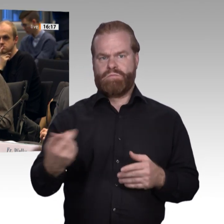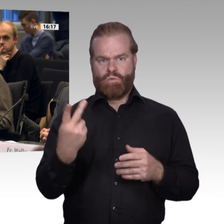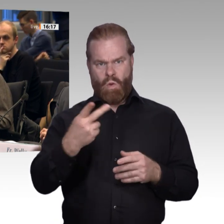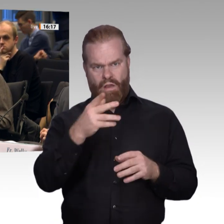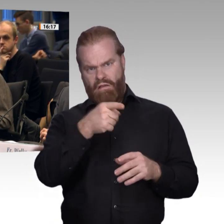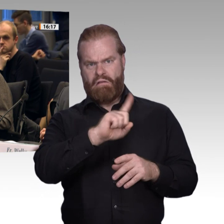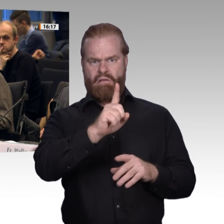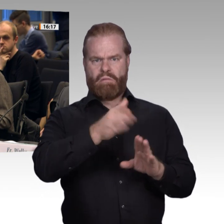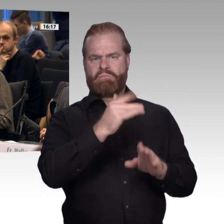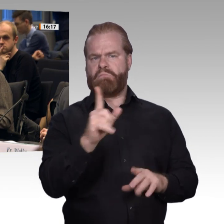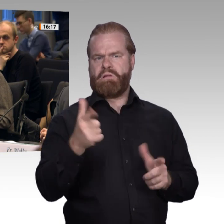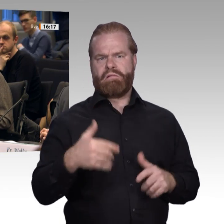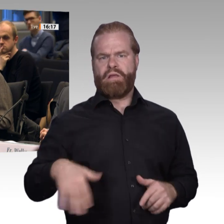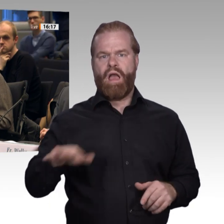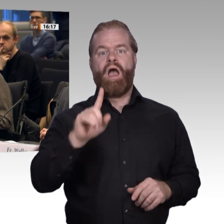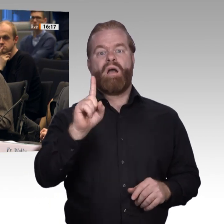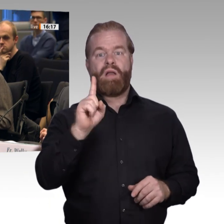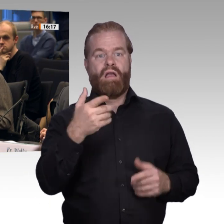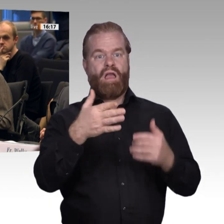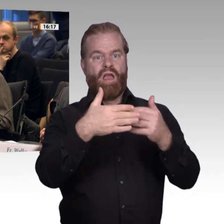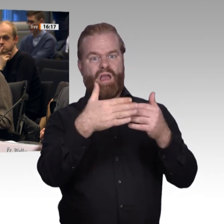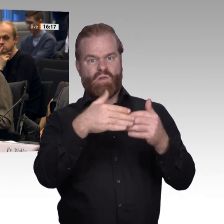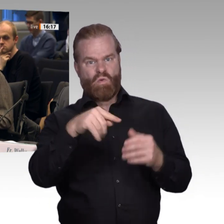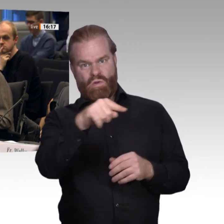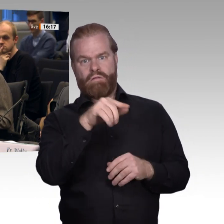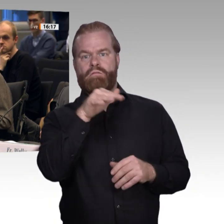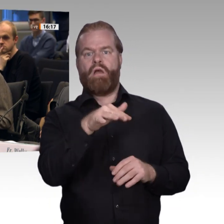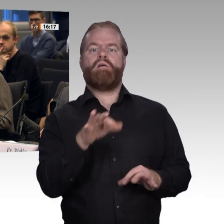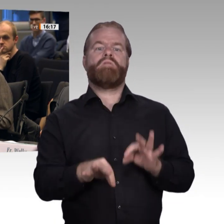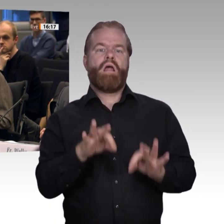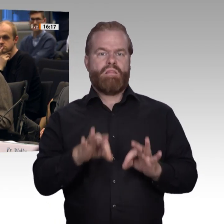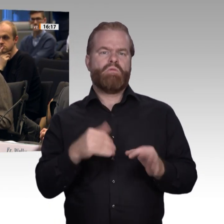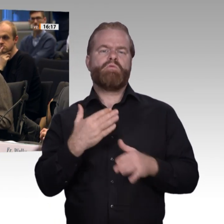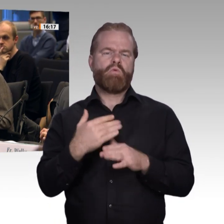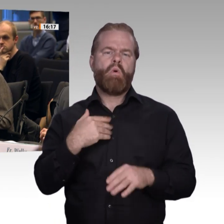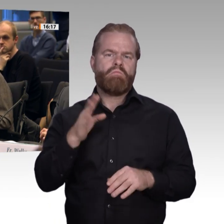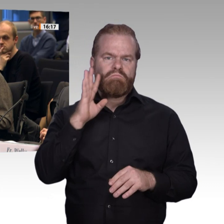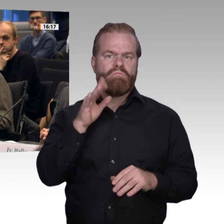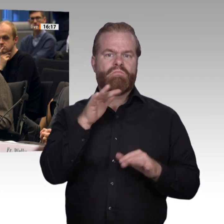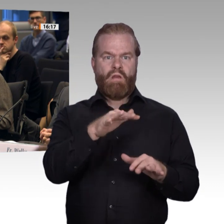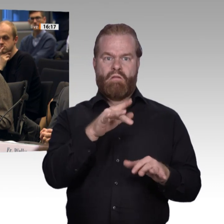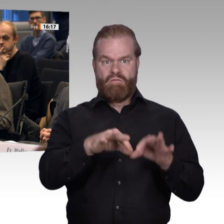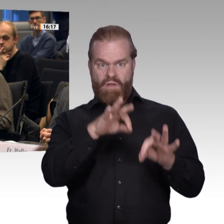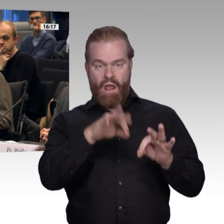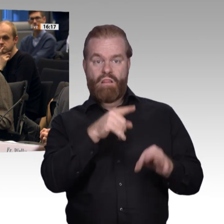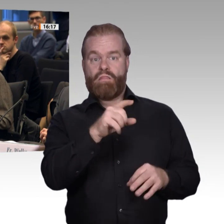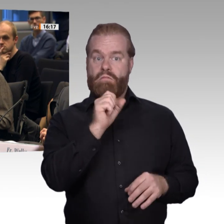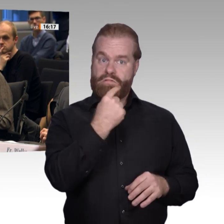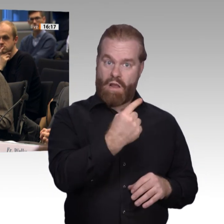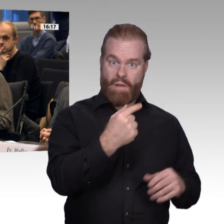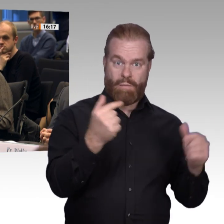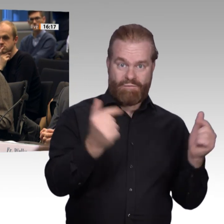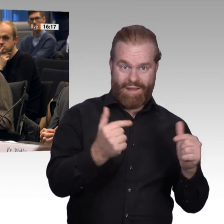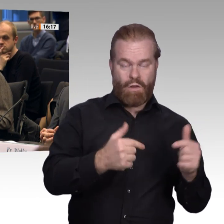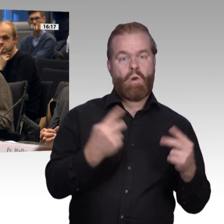Kostenbeitrag leisten. Wir Menschen mit Behinderung, wir organisieren oftmals unsere Pflege und Assistenz selbst und stellen